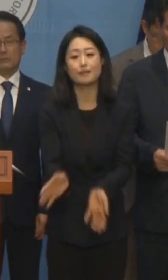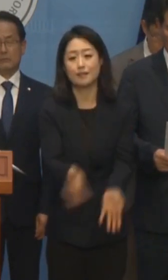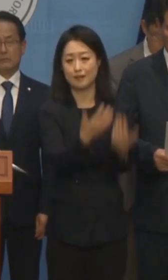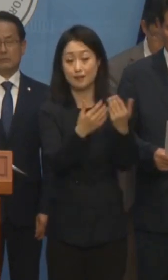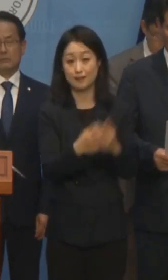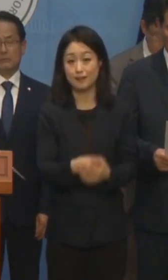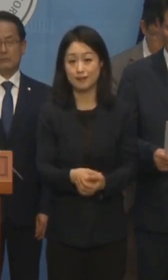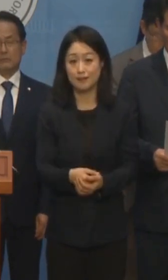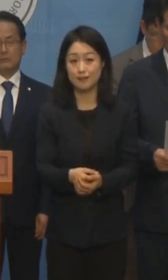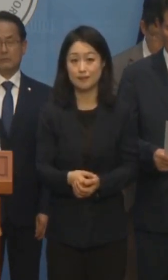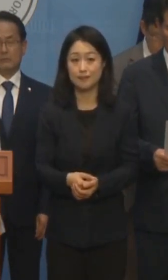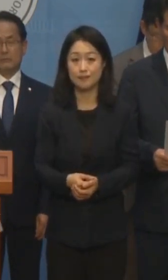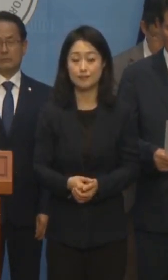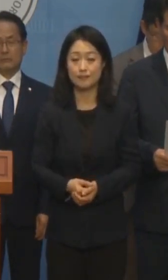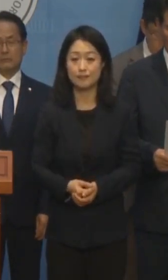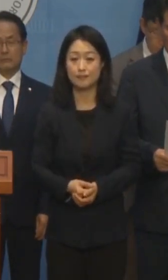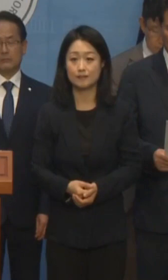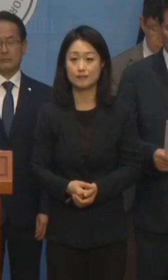것이다.